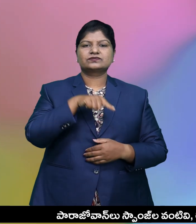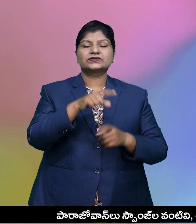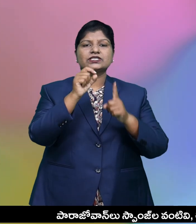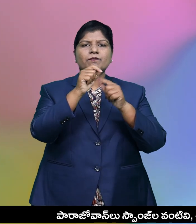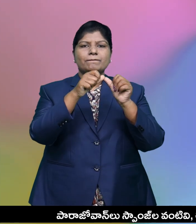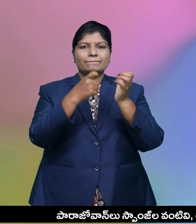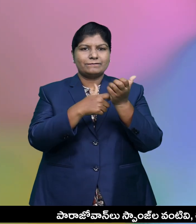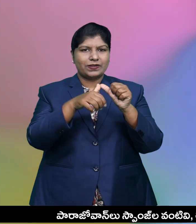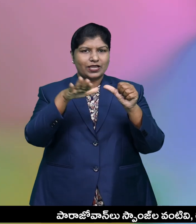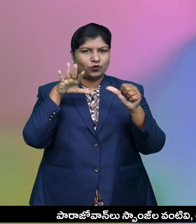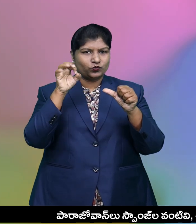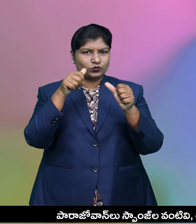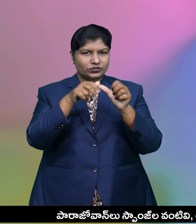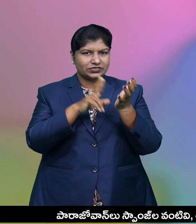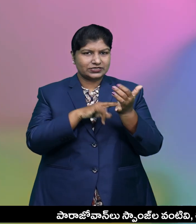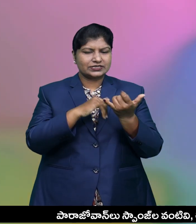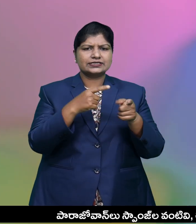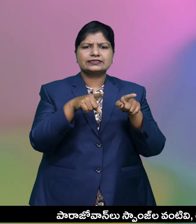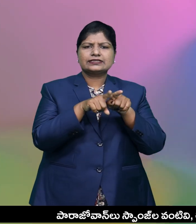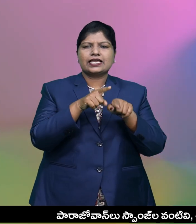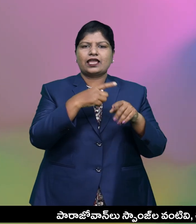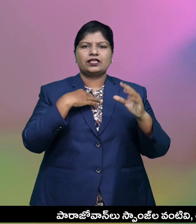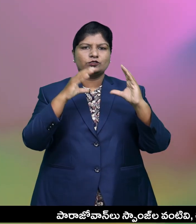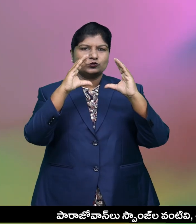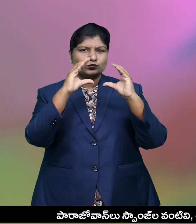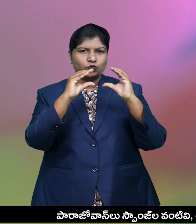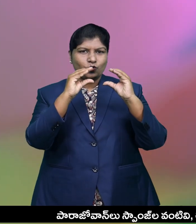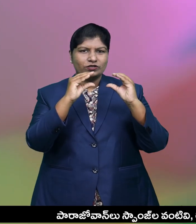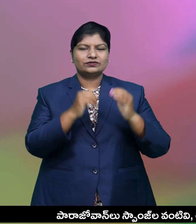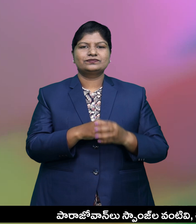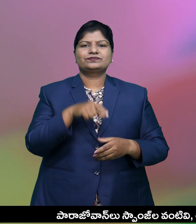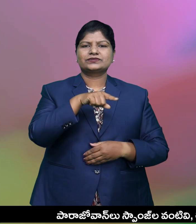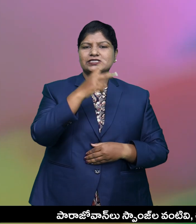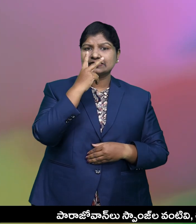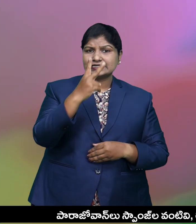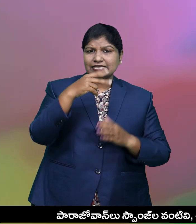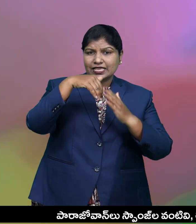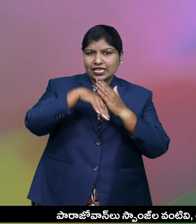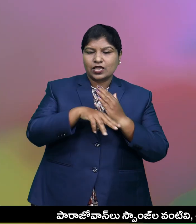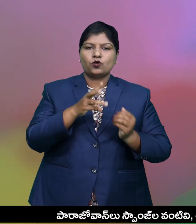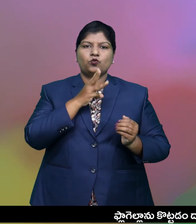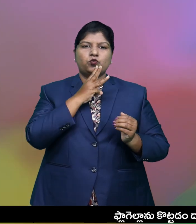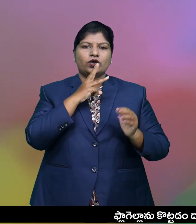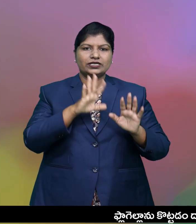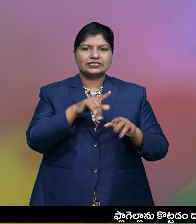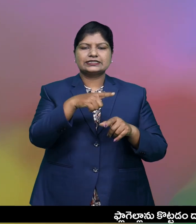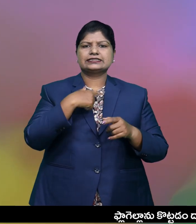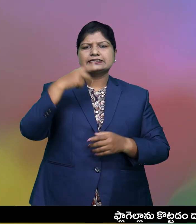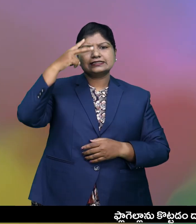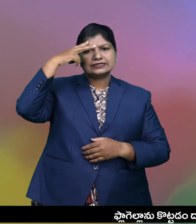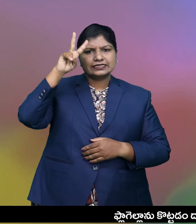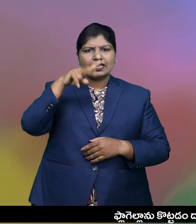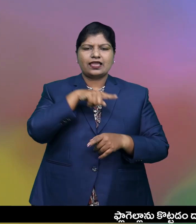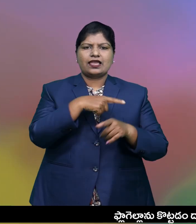పారాజోవాన్లు, స్పాంజ్ల వంటివి రవాణా కోసం సముద్రపు నీటిని ఉపయోగిస్తాయి మరియు ప్లాగెల్లాను కొట్టడం